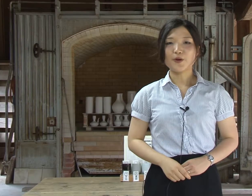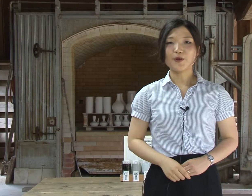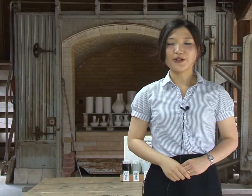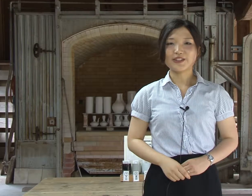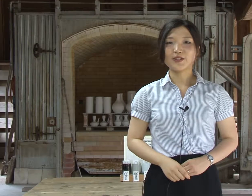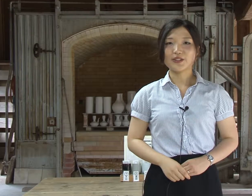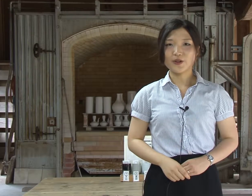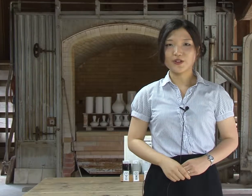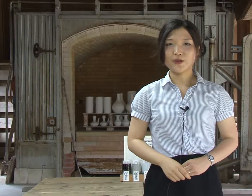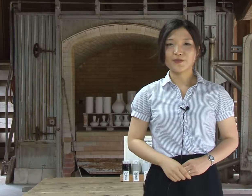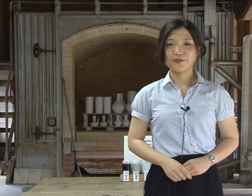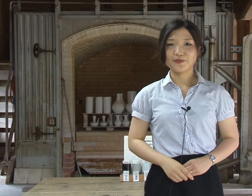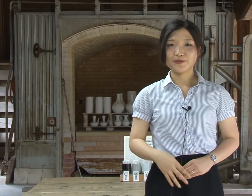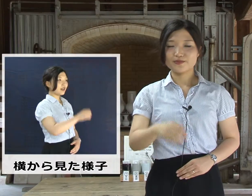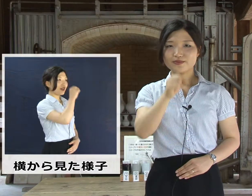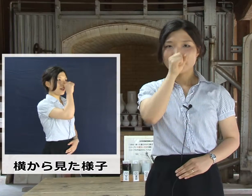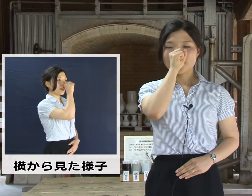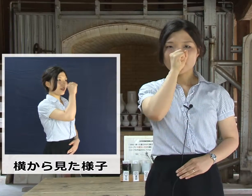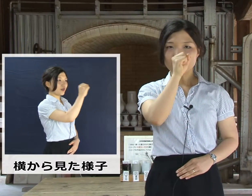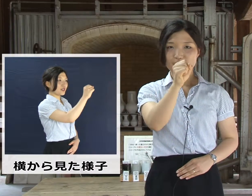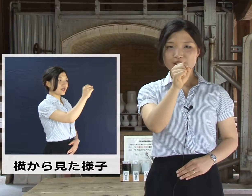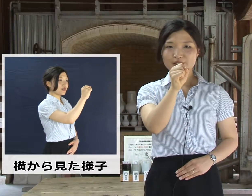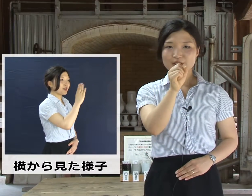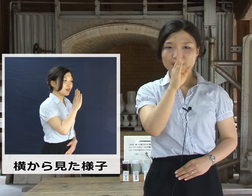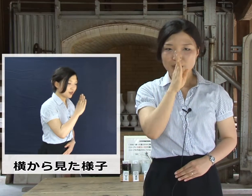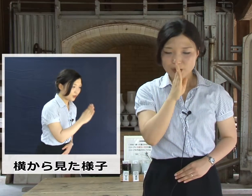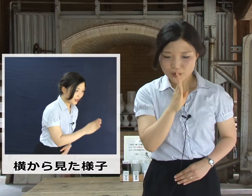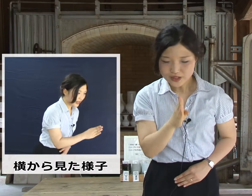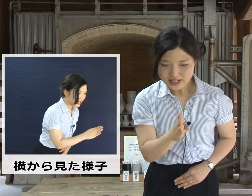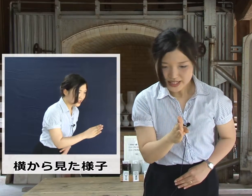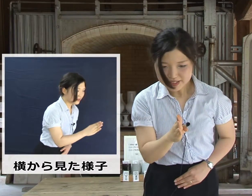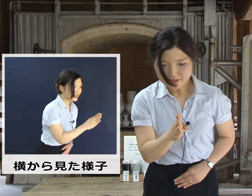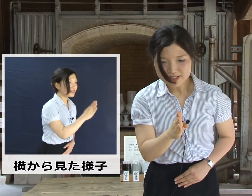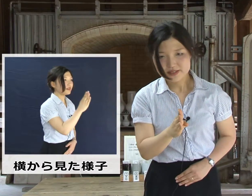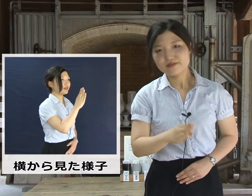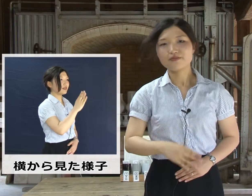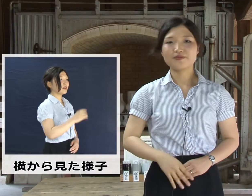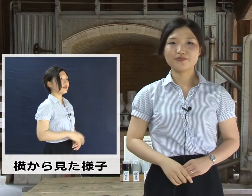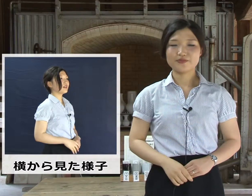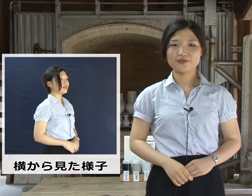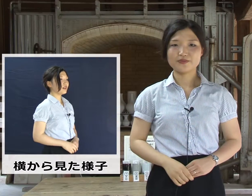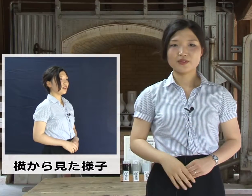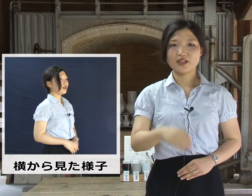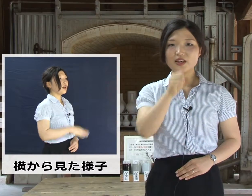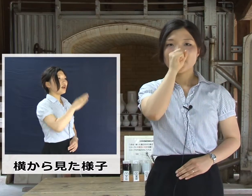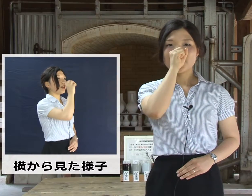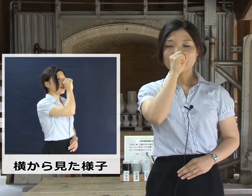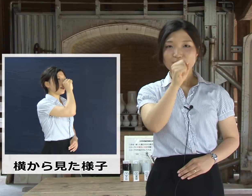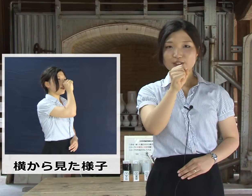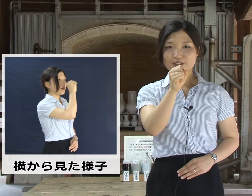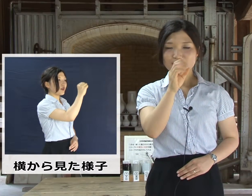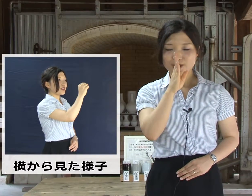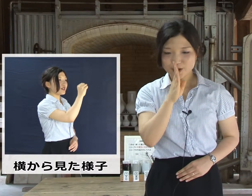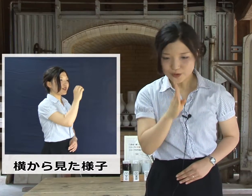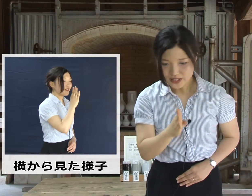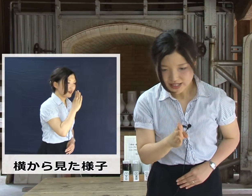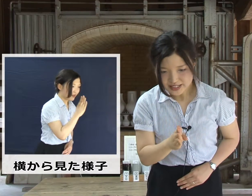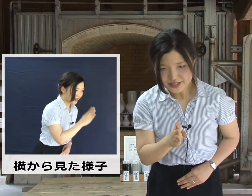ご一緒にどうぞ。よろしくお願いします。よろしくお願いします